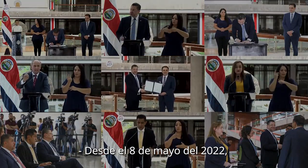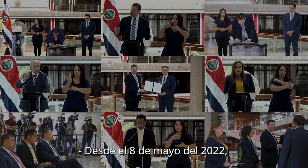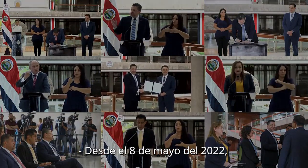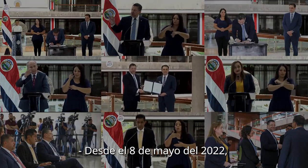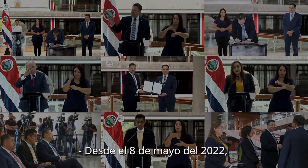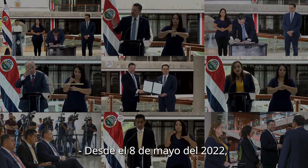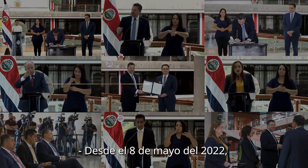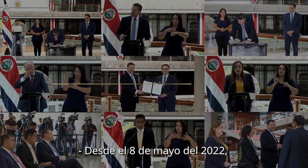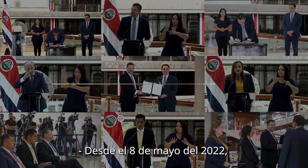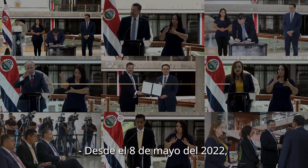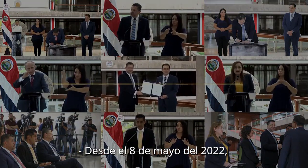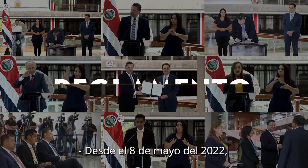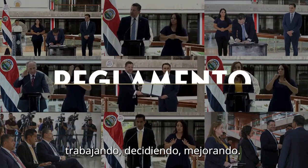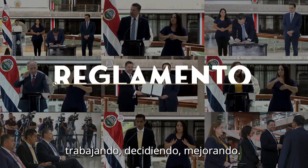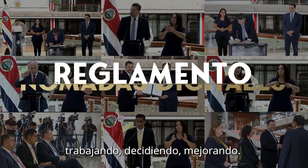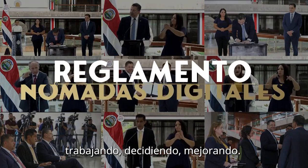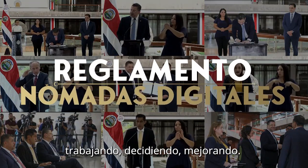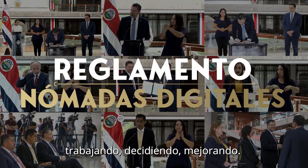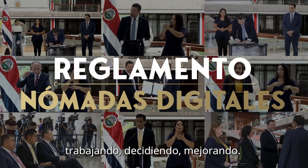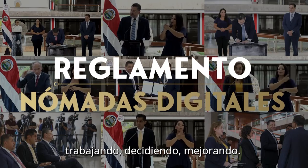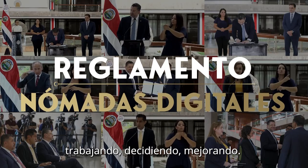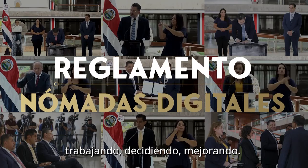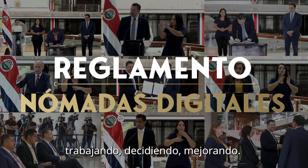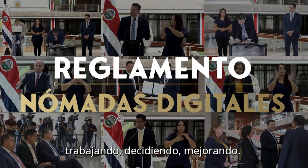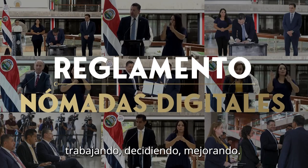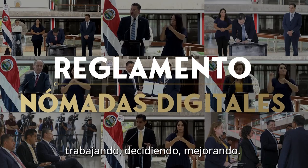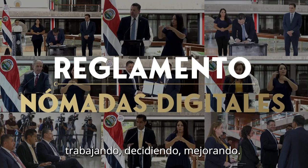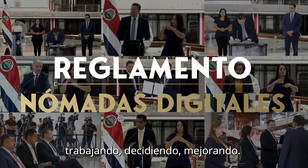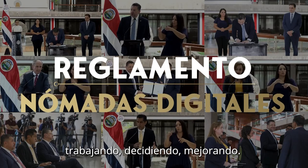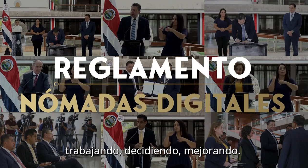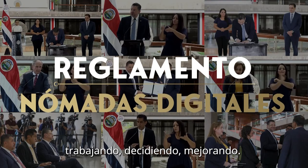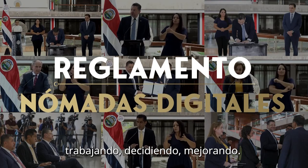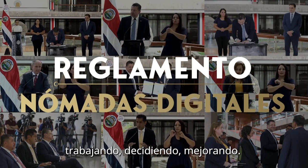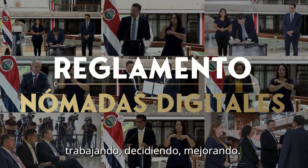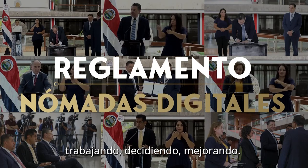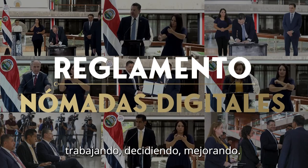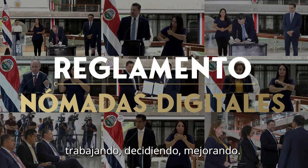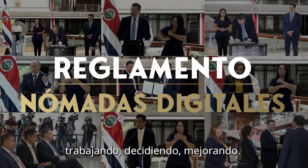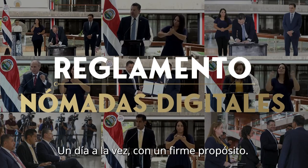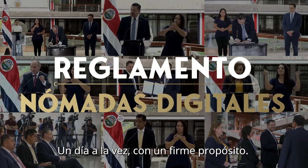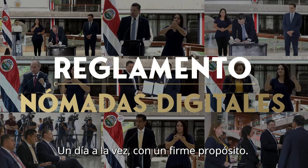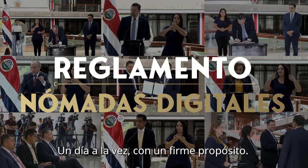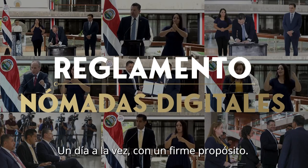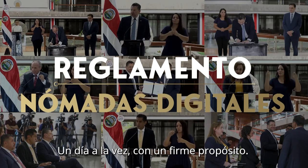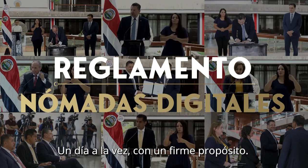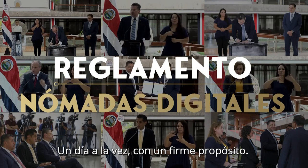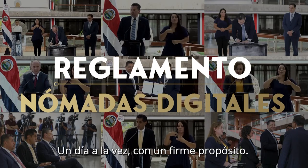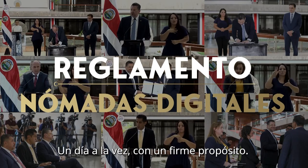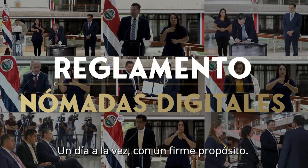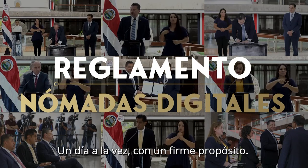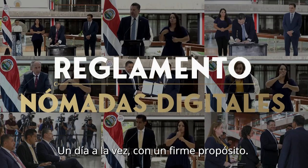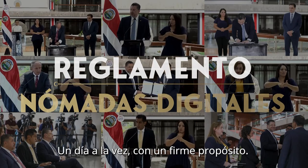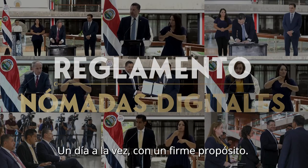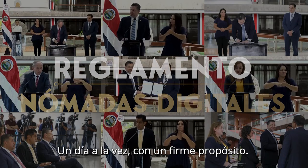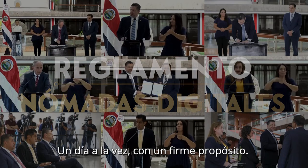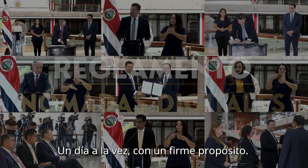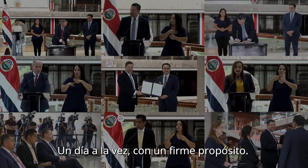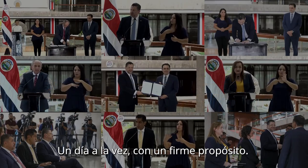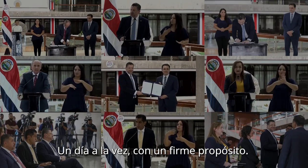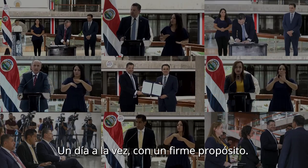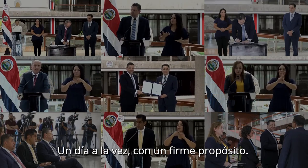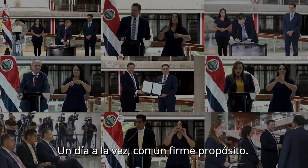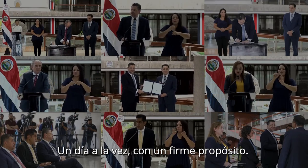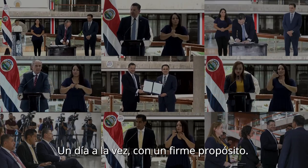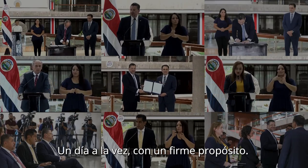de mayo del 2022, trabajando, decidiendo, mejorando, un día a la vez, con un